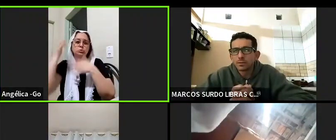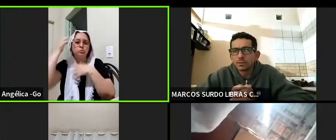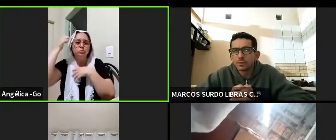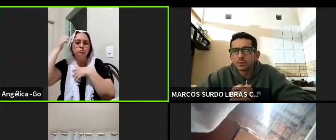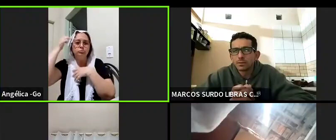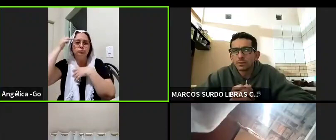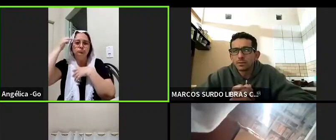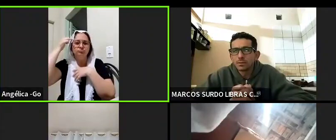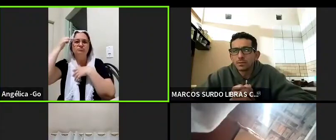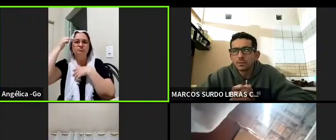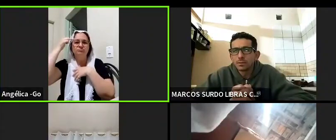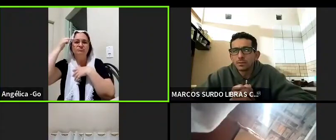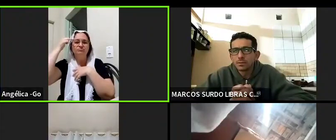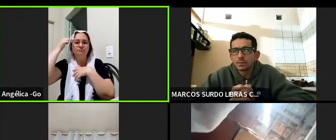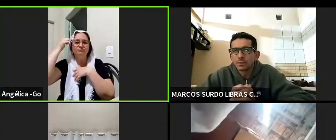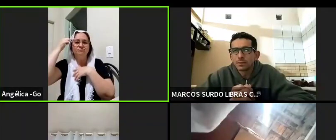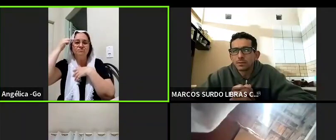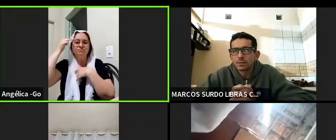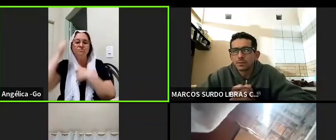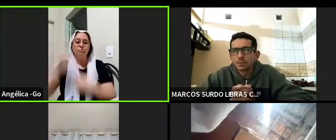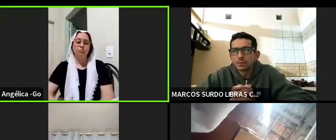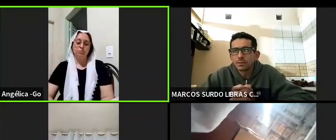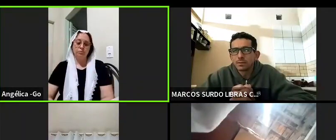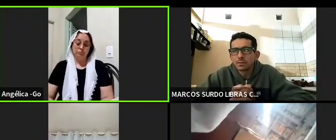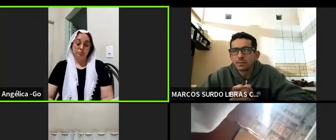fantasiou, ilustrou.